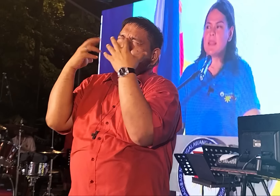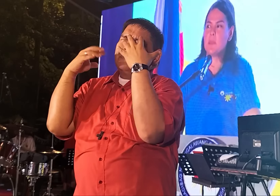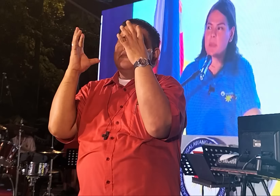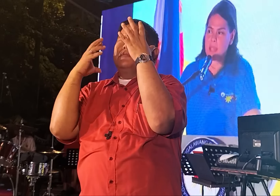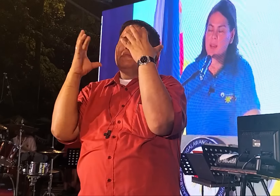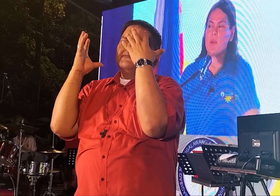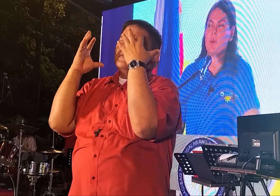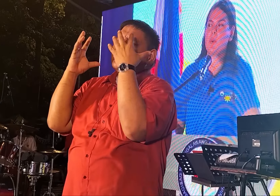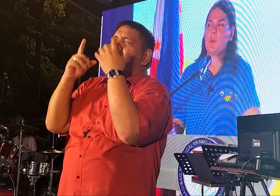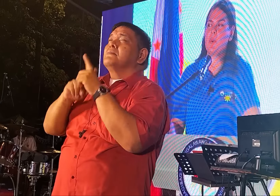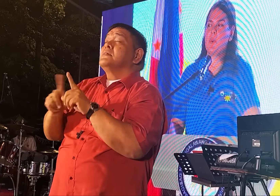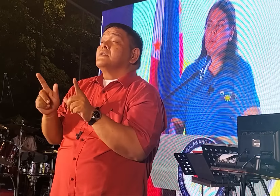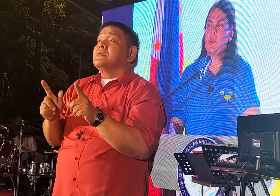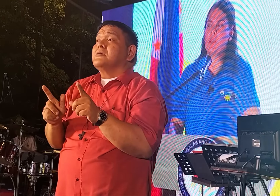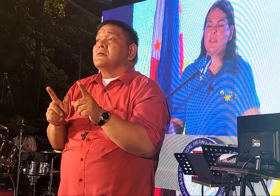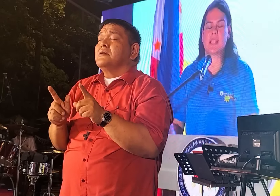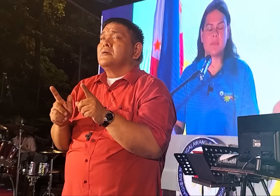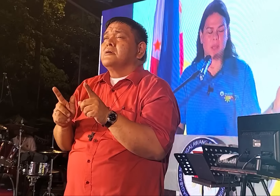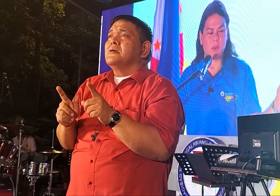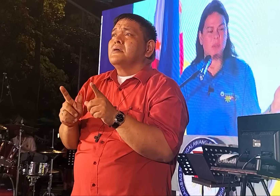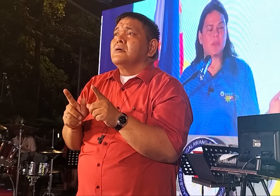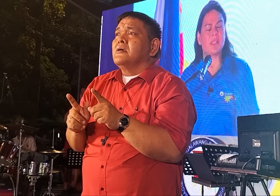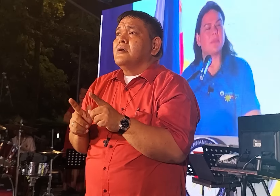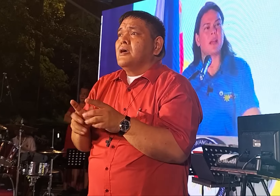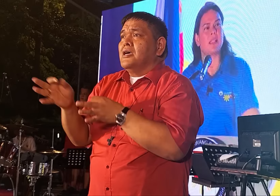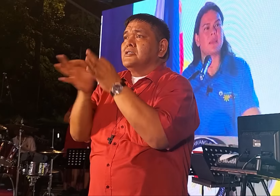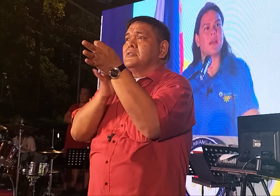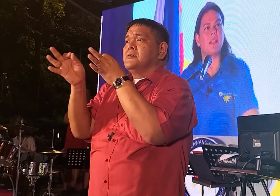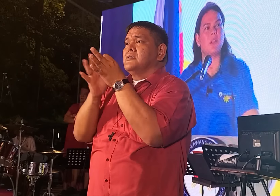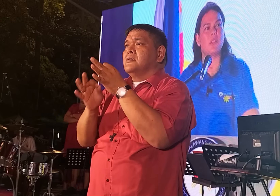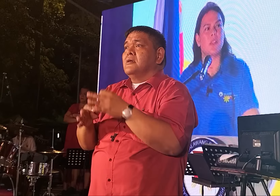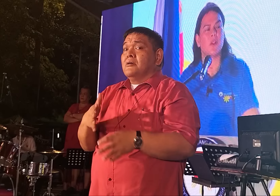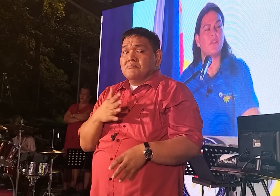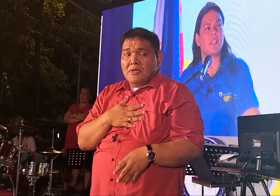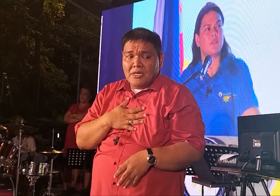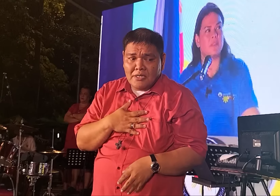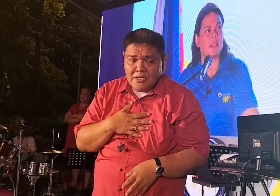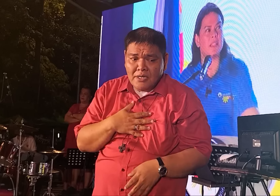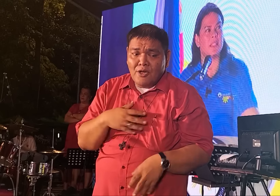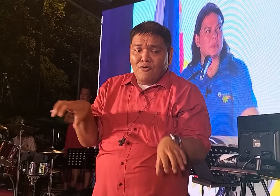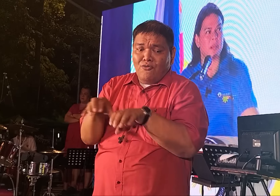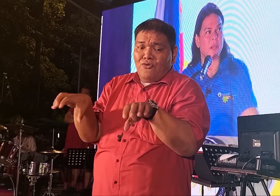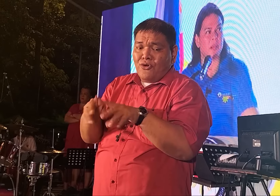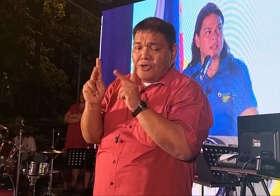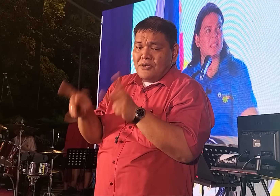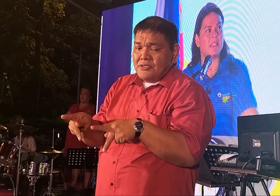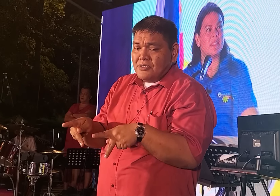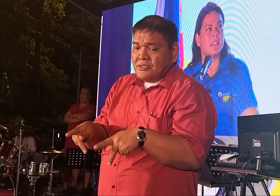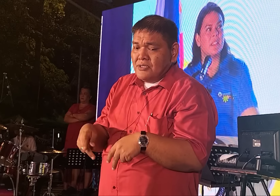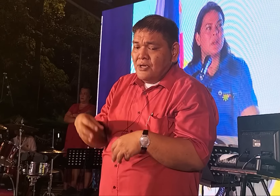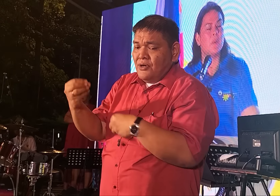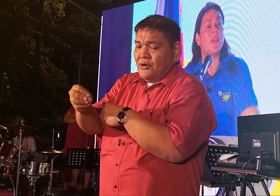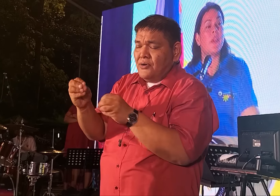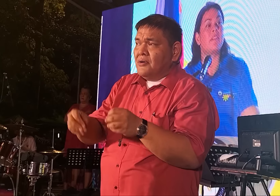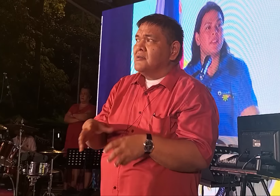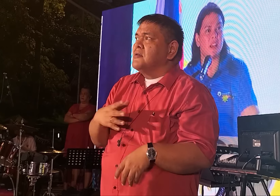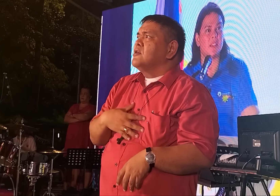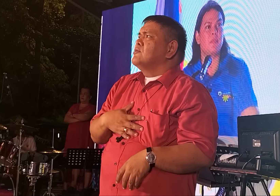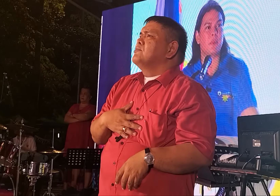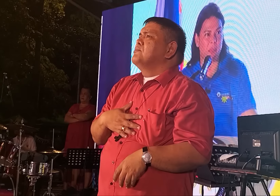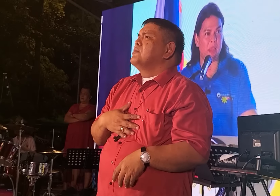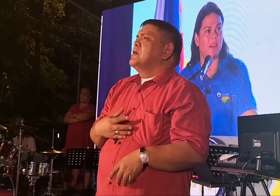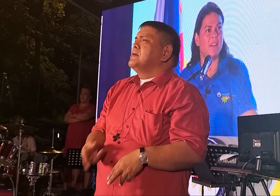namin. Pero nasabi ko doon sa mga kasamahan ko sa Office of the Vice President, we have